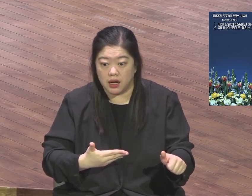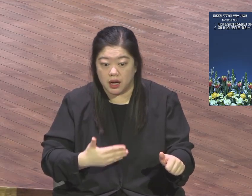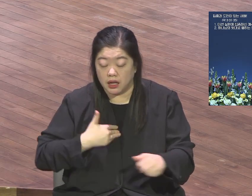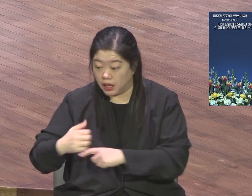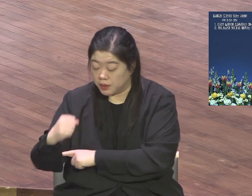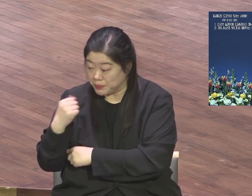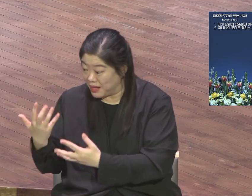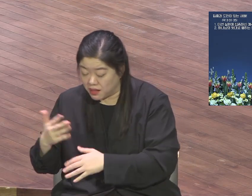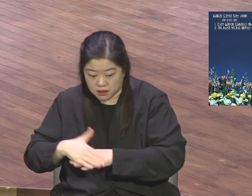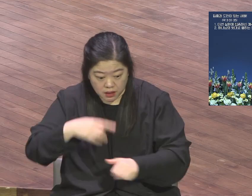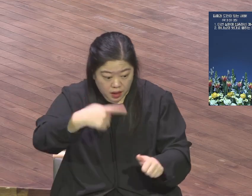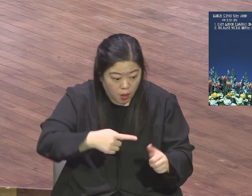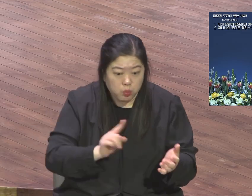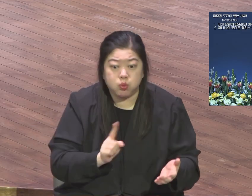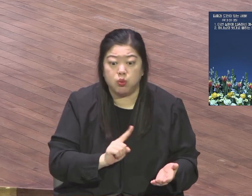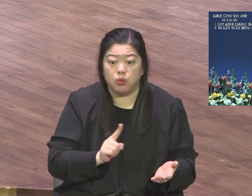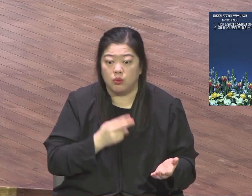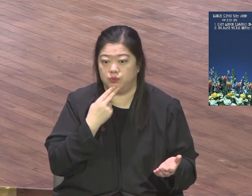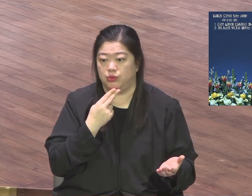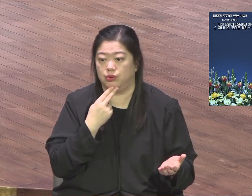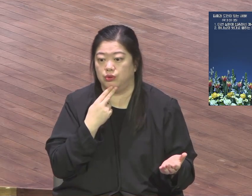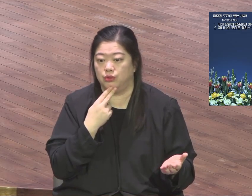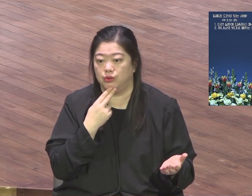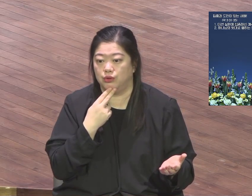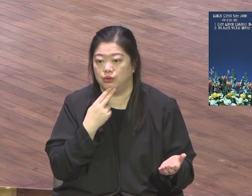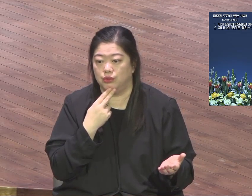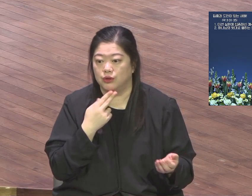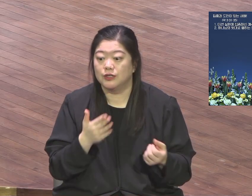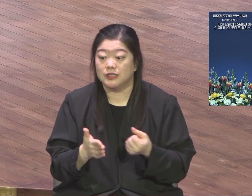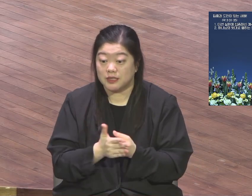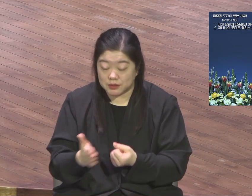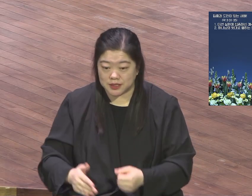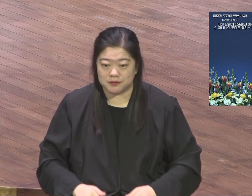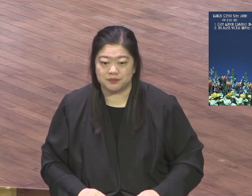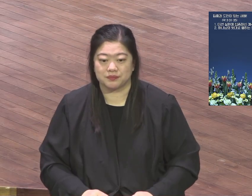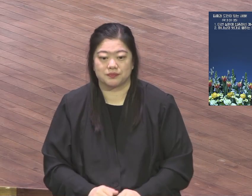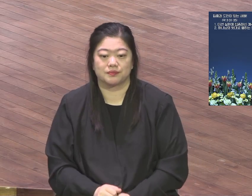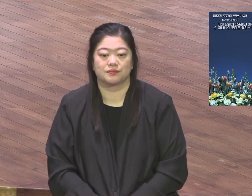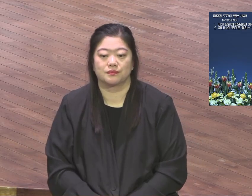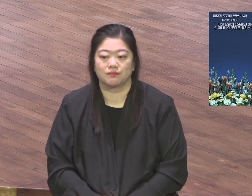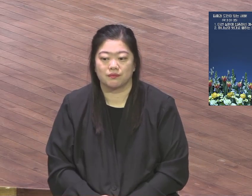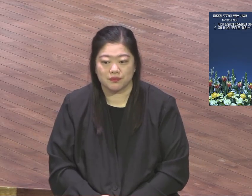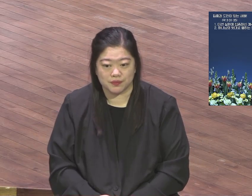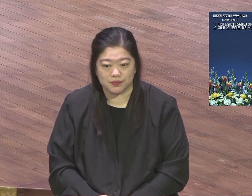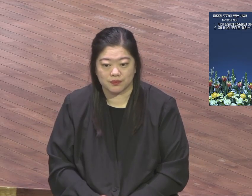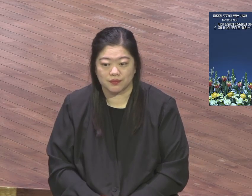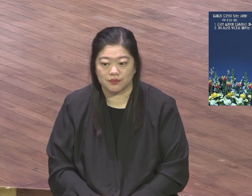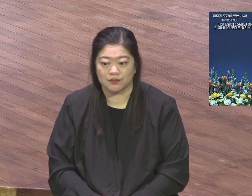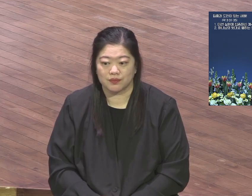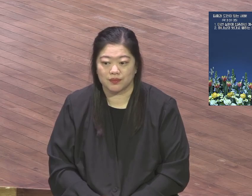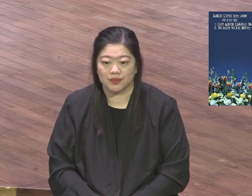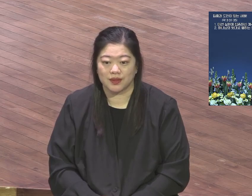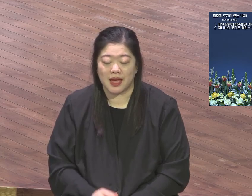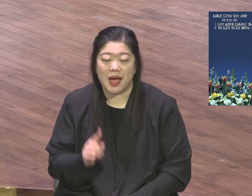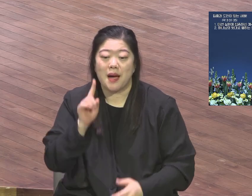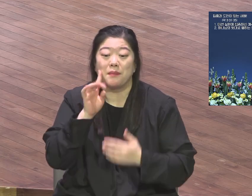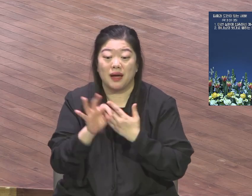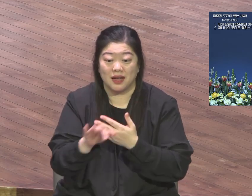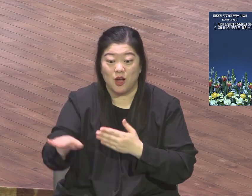감당케 하시느니라. 감당하게. 여러분 천억 있고 1조를 벌어도 오늘처럼 갈급한 마음으로 앉아있으면